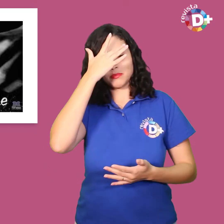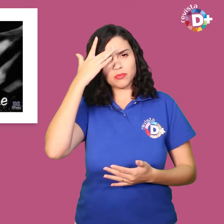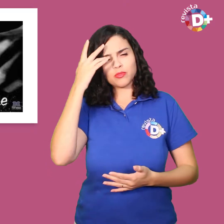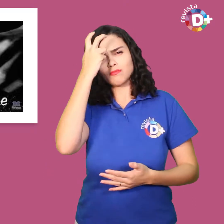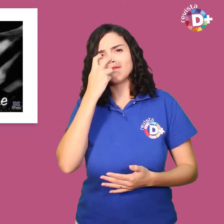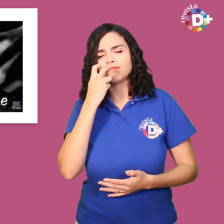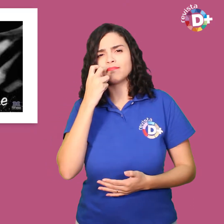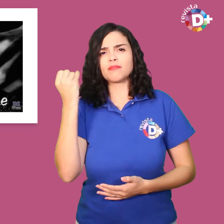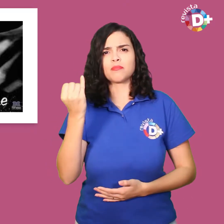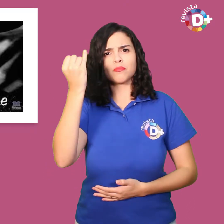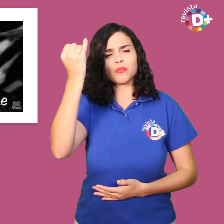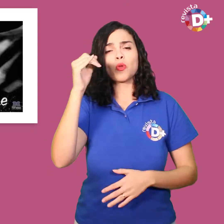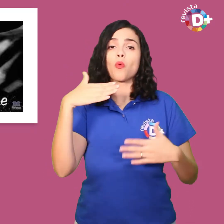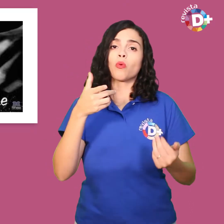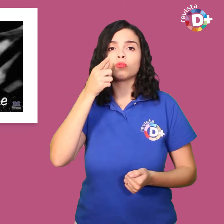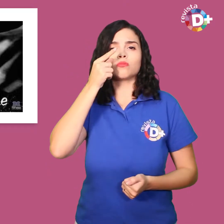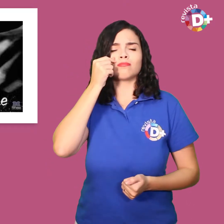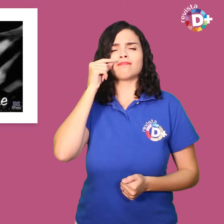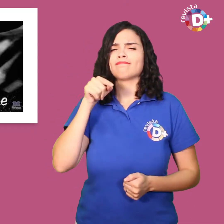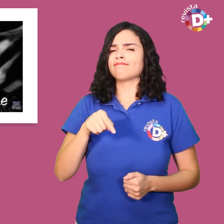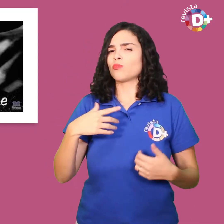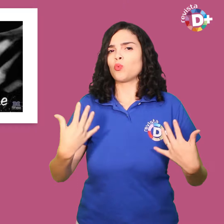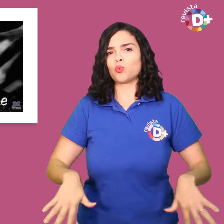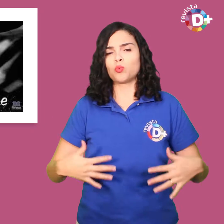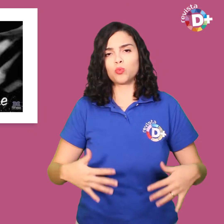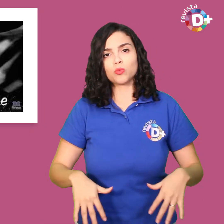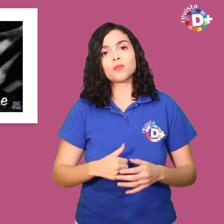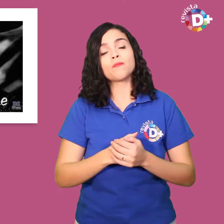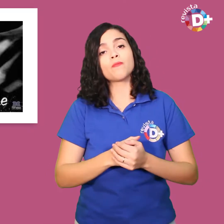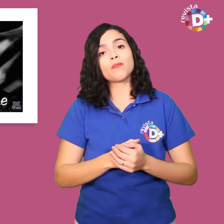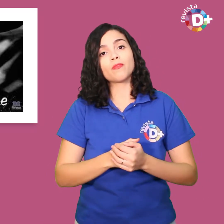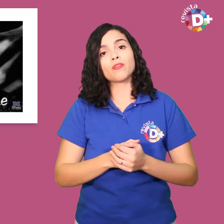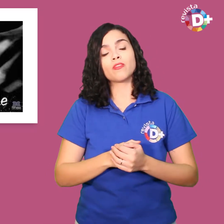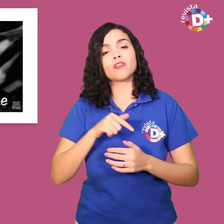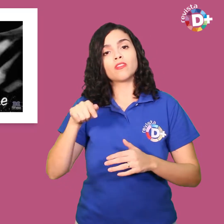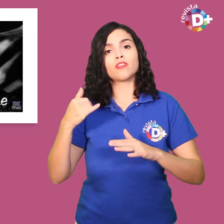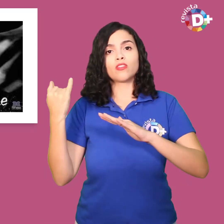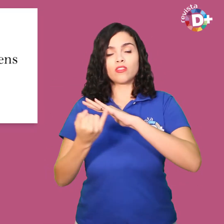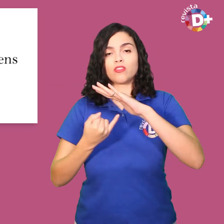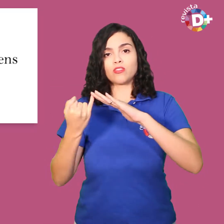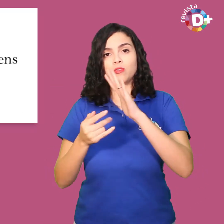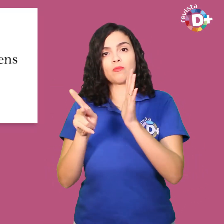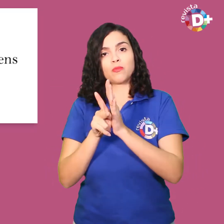pessoas cegas ou com deficiência visual é enorme. Foi no Instituto Real dos Jovens Cegos de